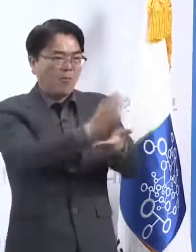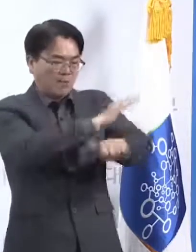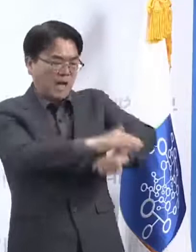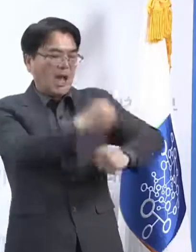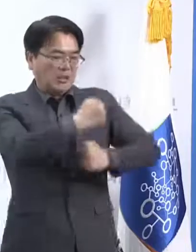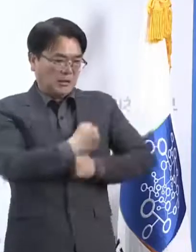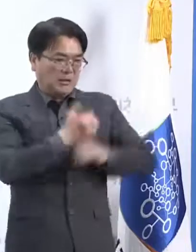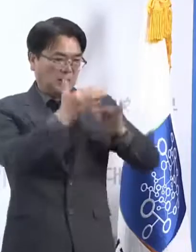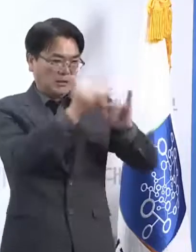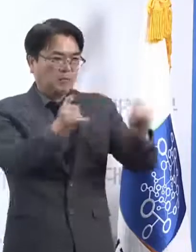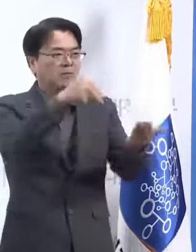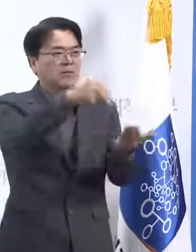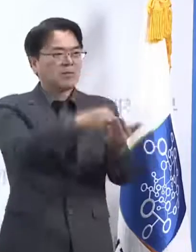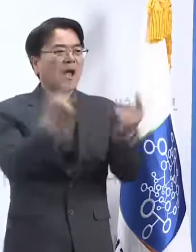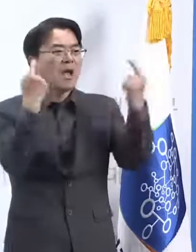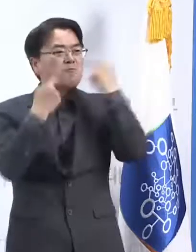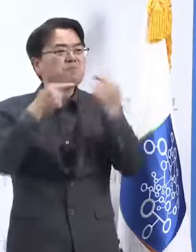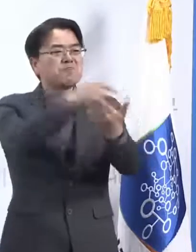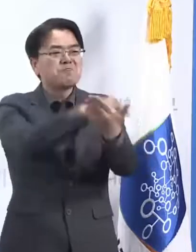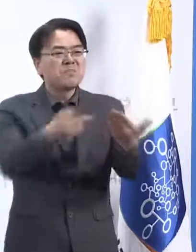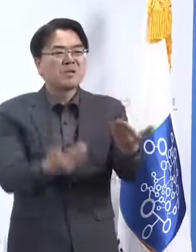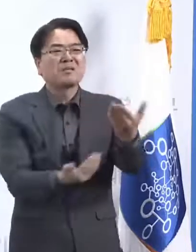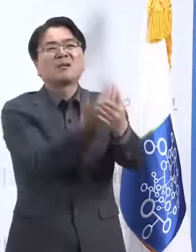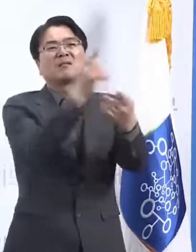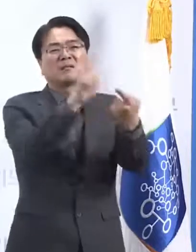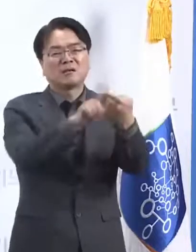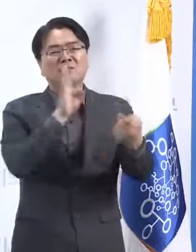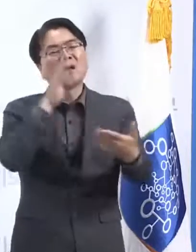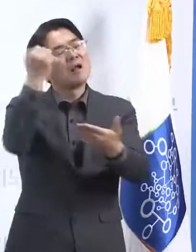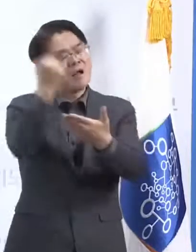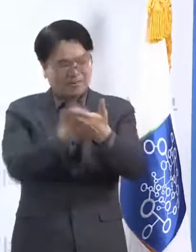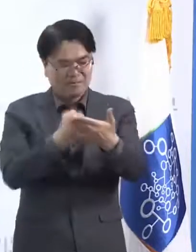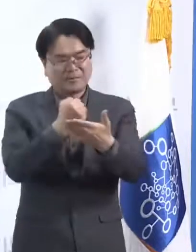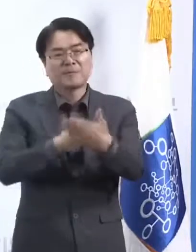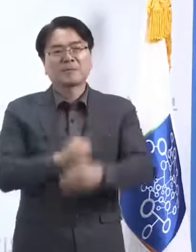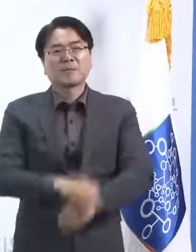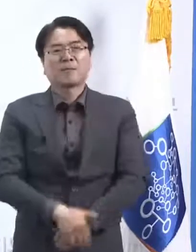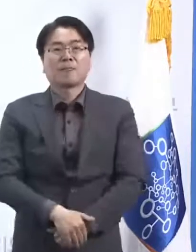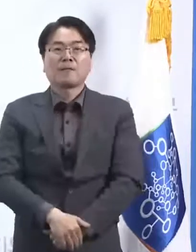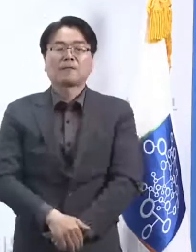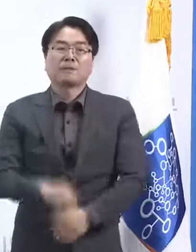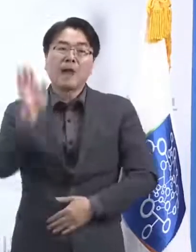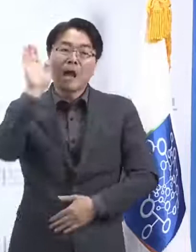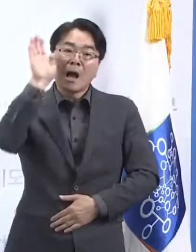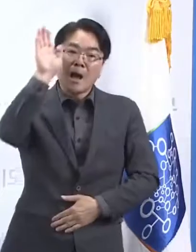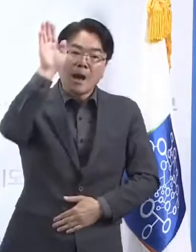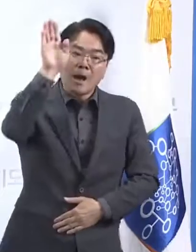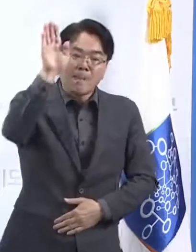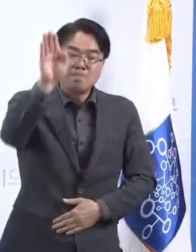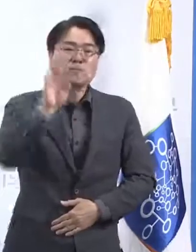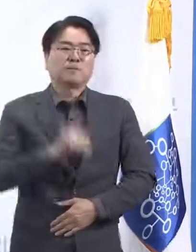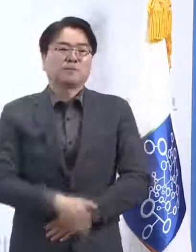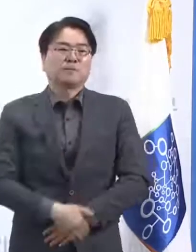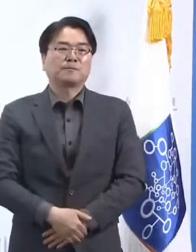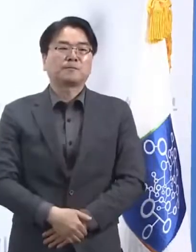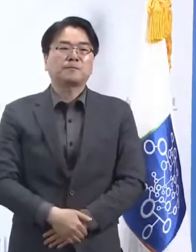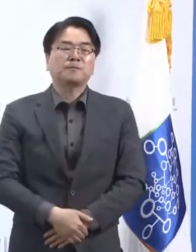이용자들까지 피해를 보게 된 점에 대해서 매우 안타깝게 생각합니다. 향후 일정 정도